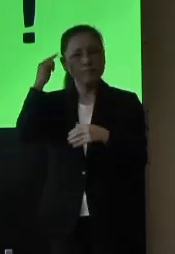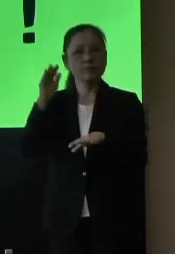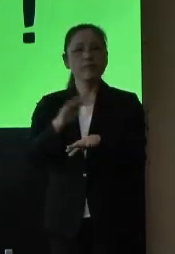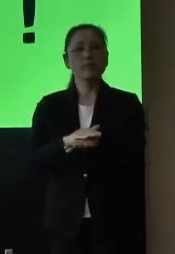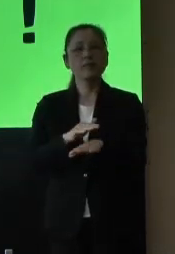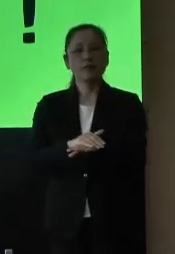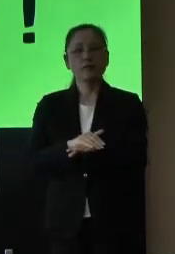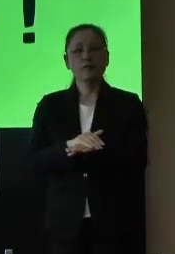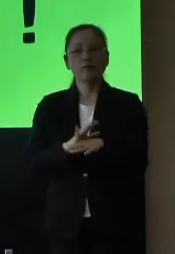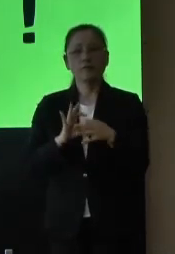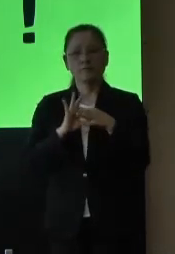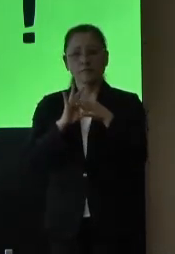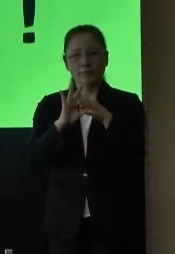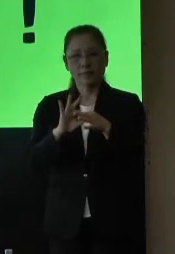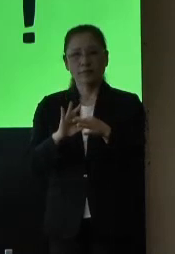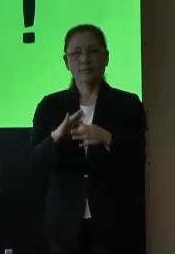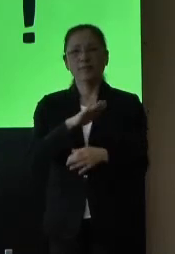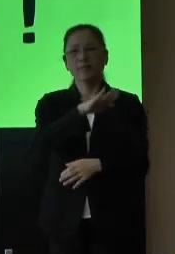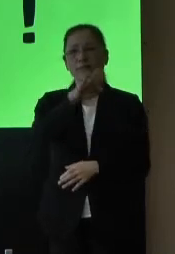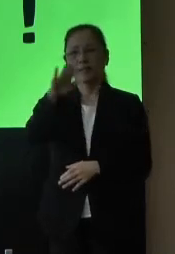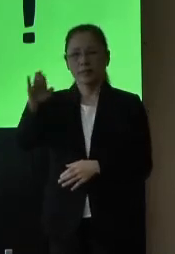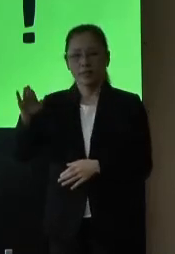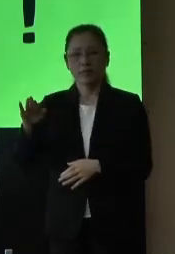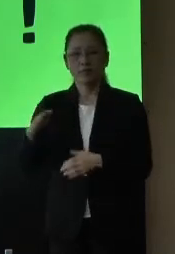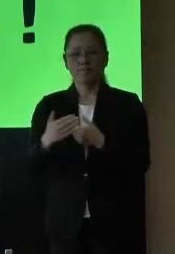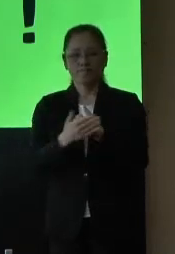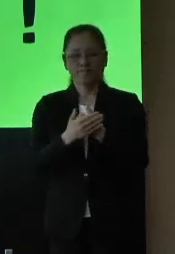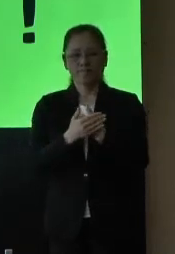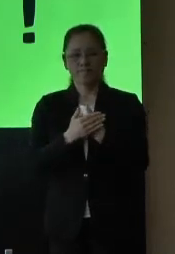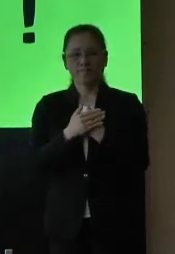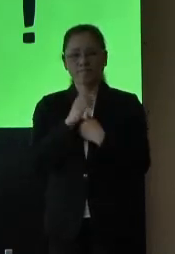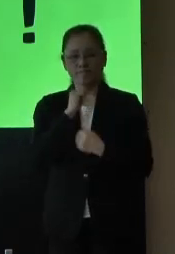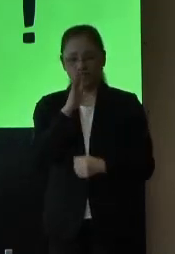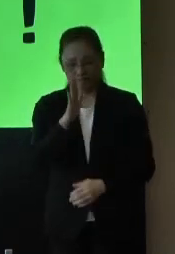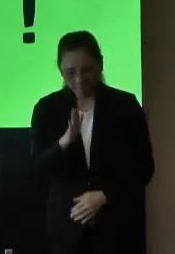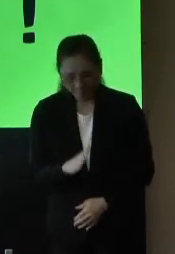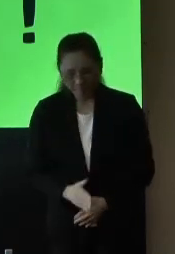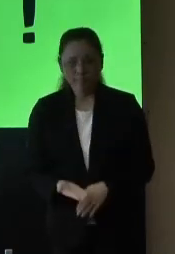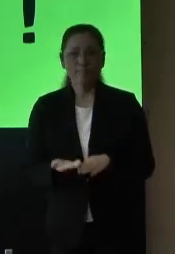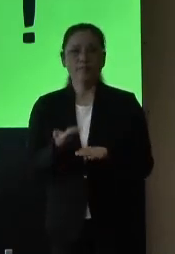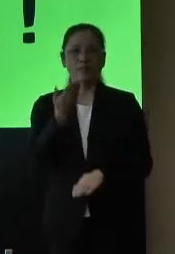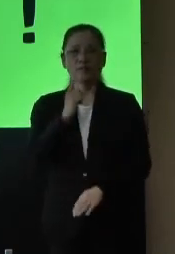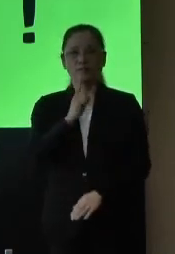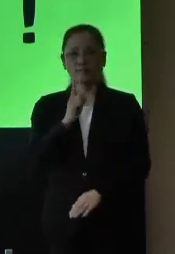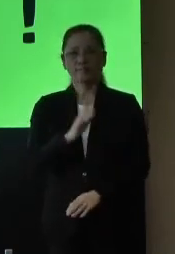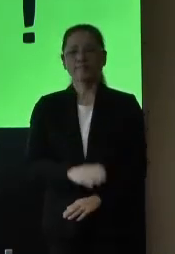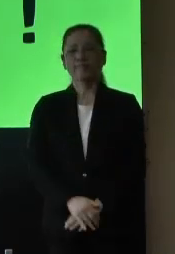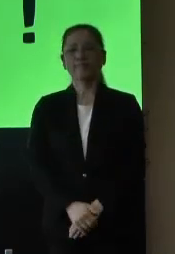きしっかり行っていただくようお願いいたします。私からは以上です。